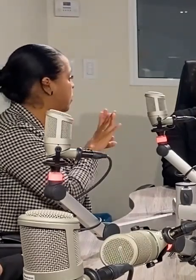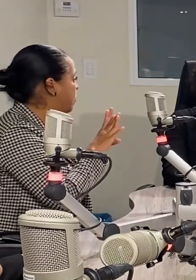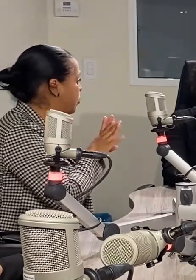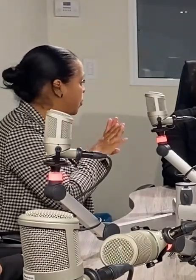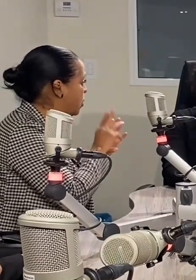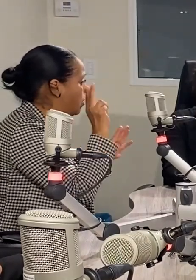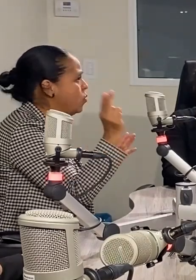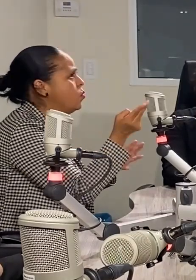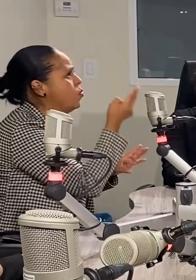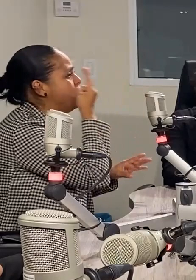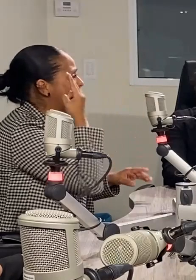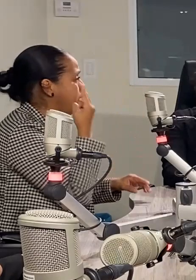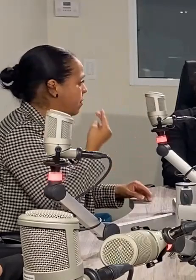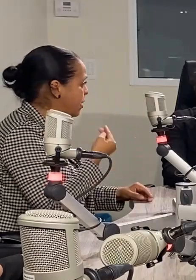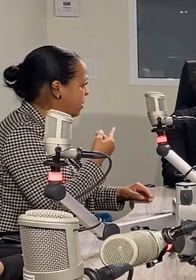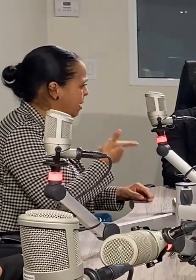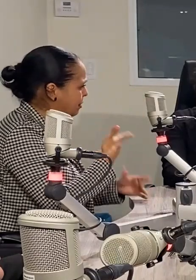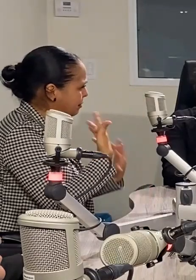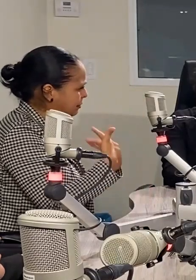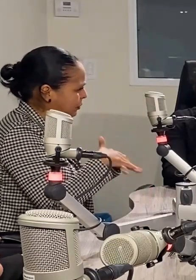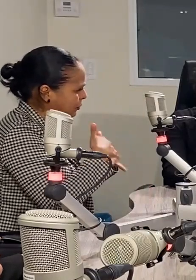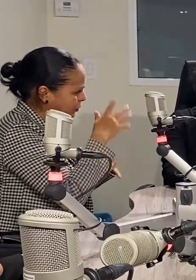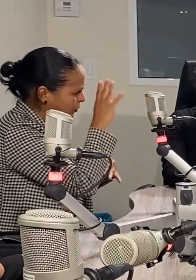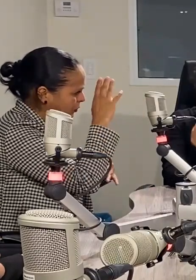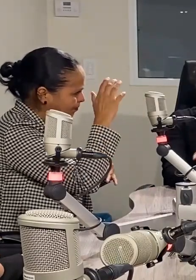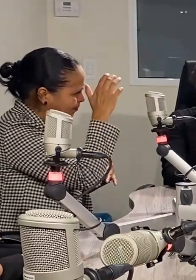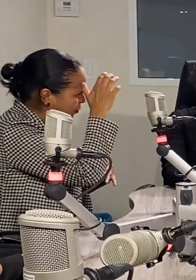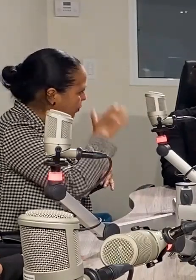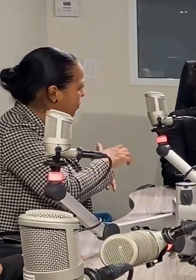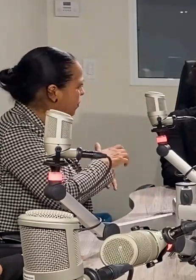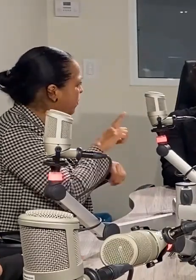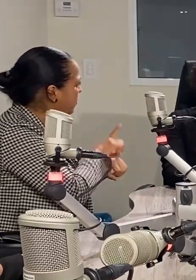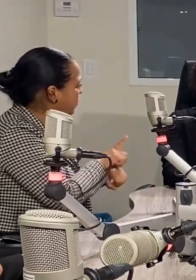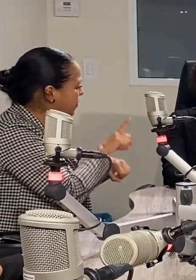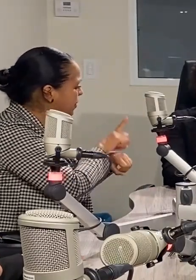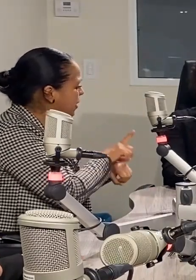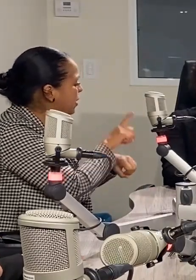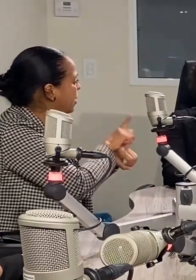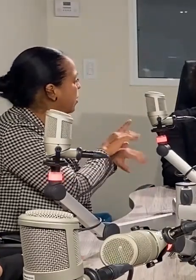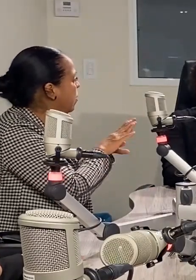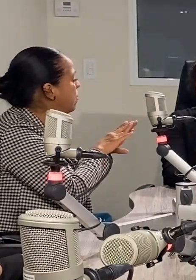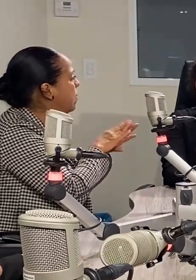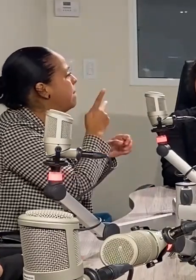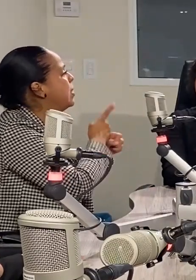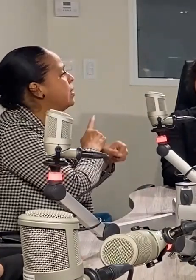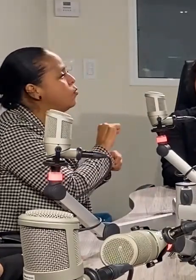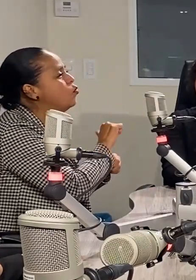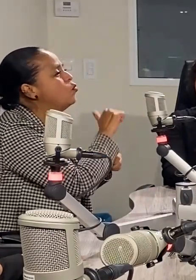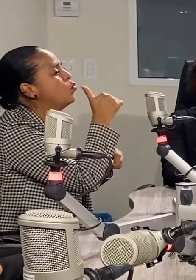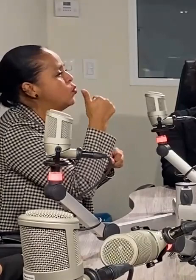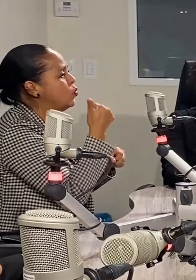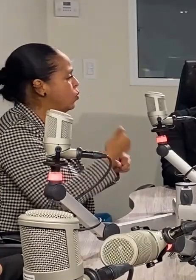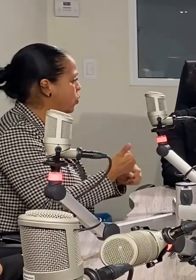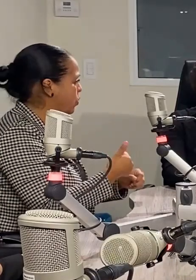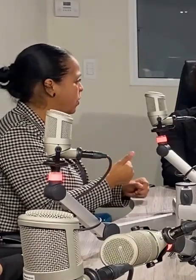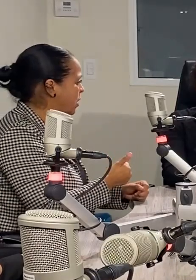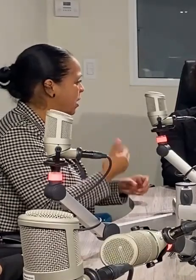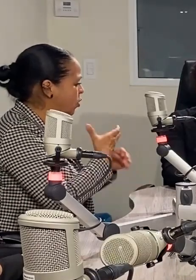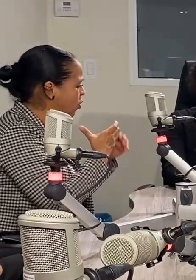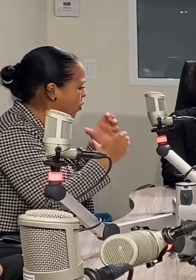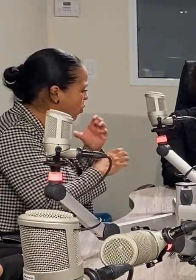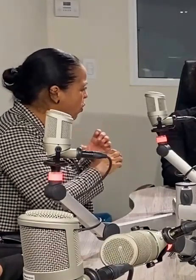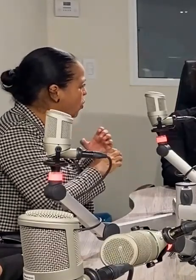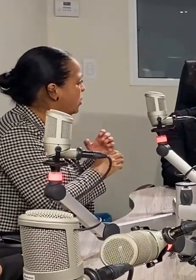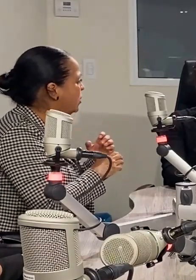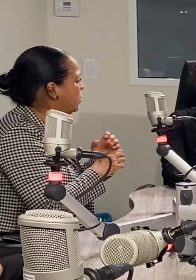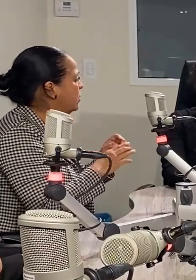la universidad, pues es trágico, ¿no? Y que en el día a día también estén pasando por otros tipos de